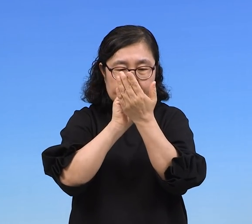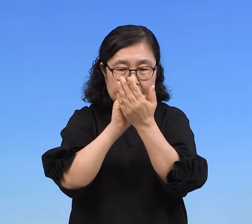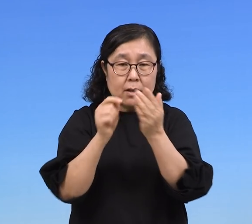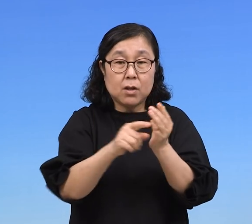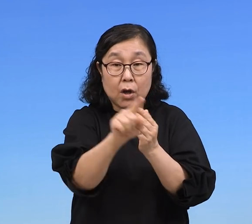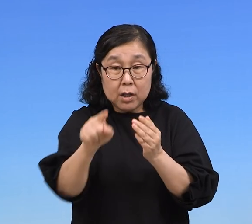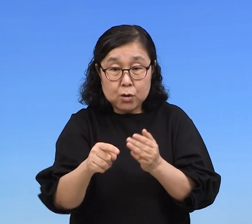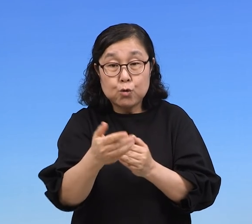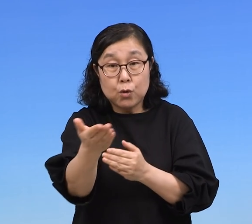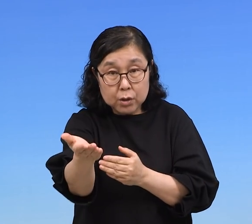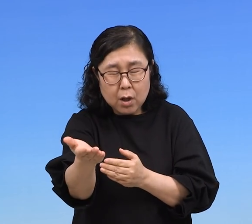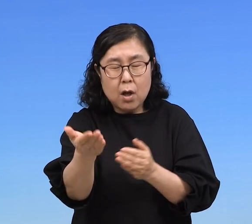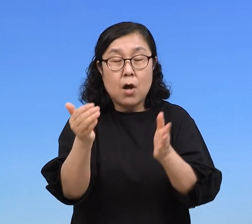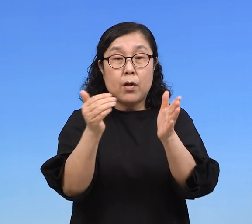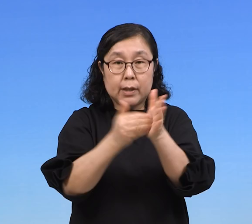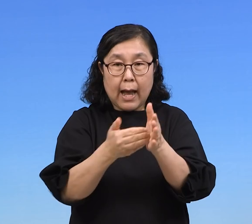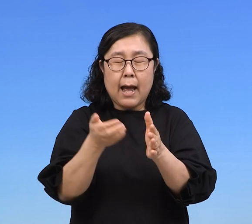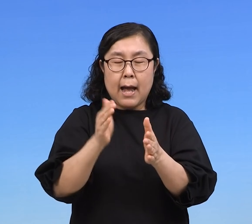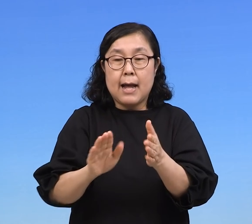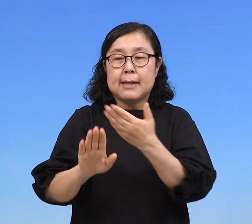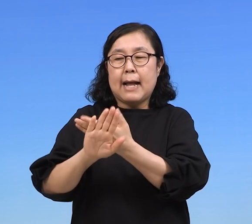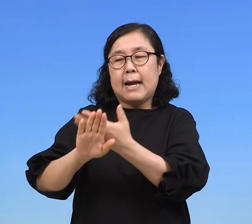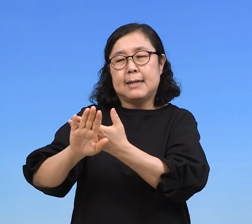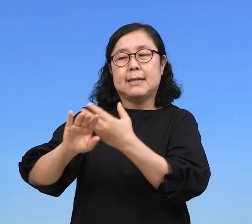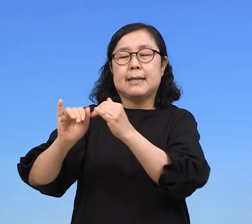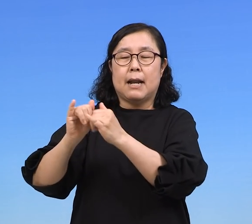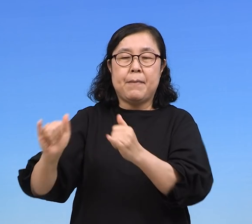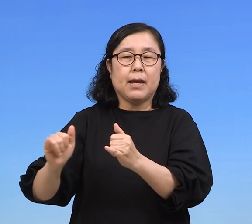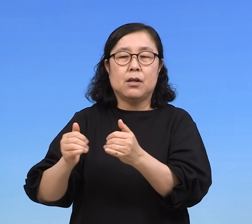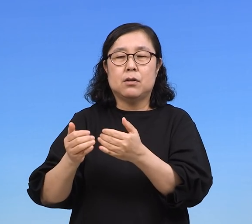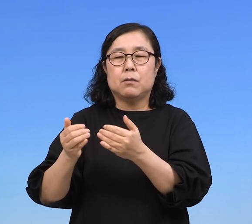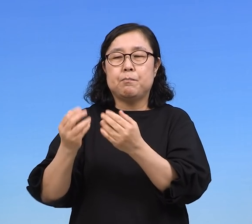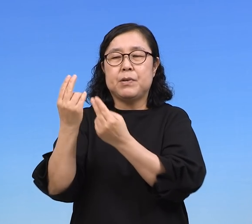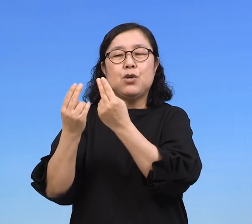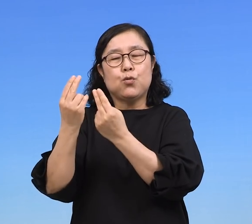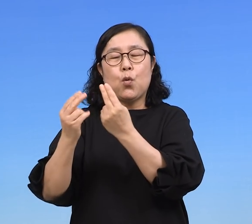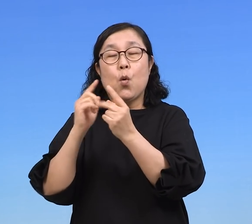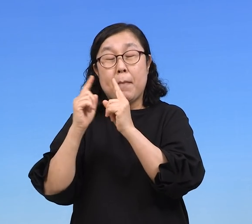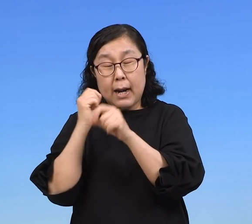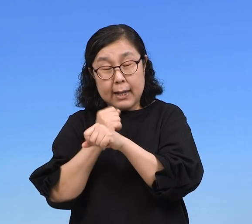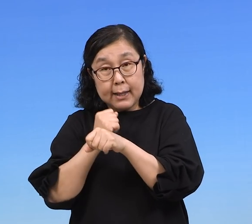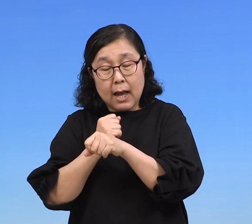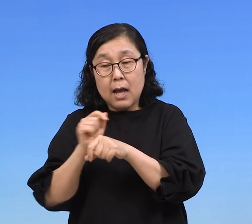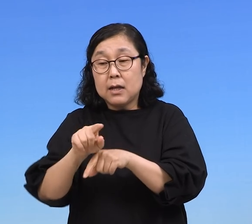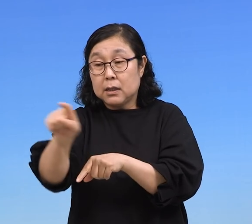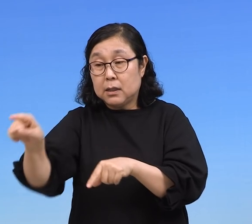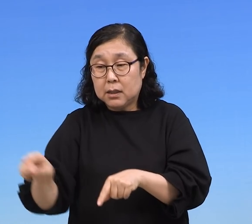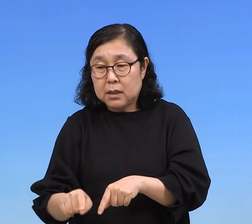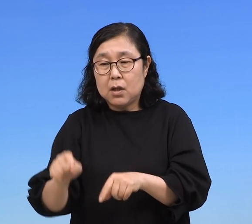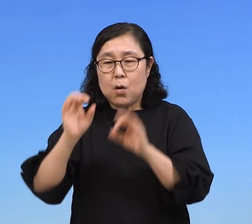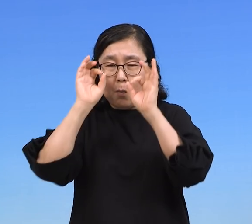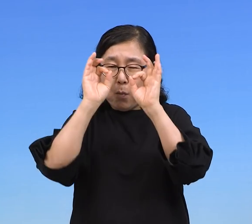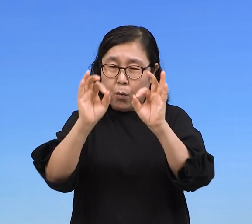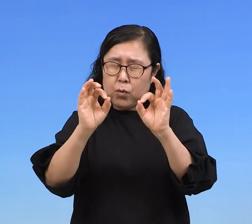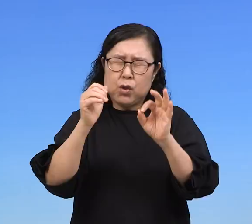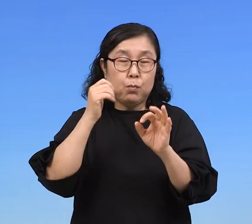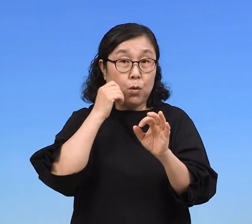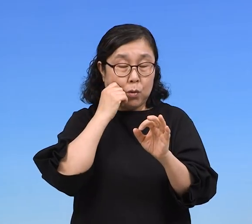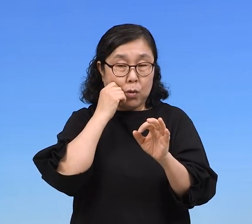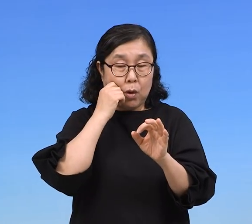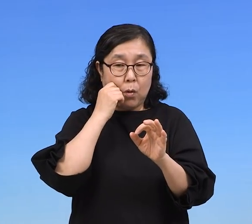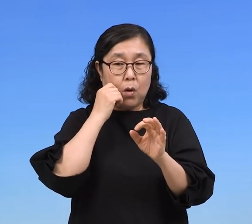비밀을 너희에게는 주었으나 외인에게는 모든 것을 비유로 하나니 이는 그들로 보기는 보아도